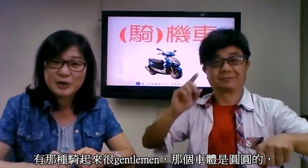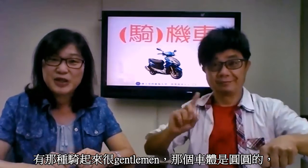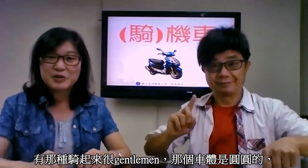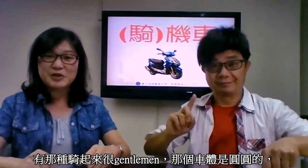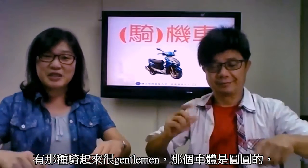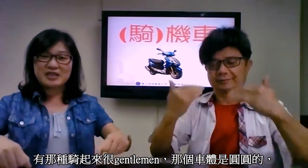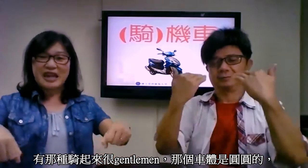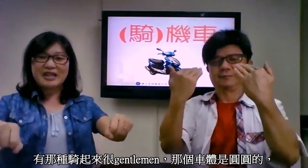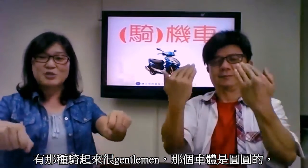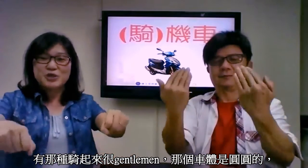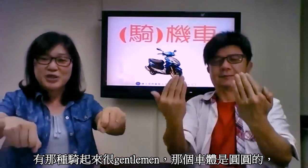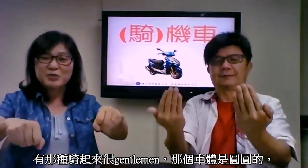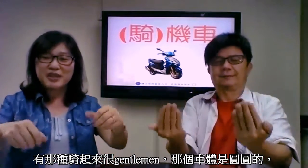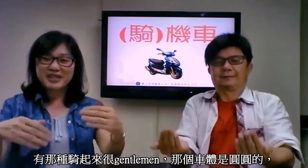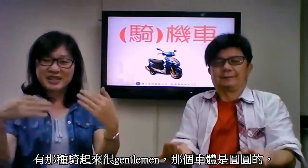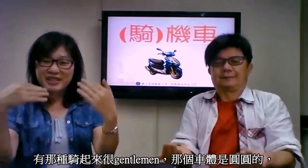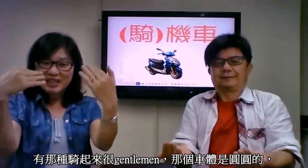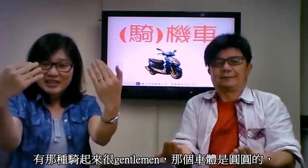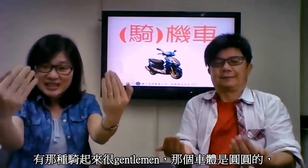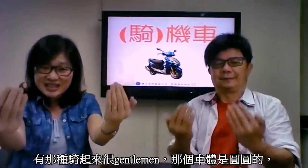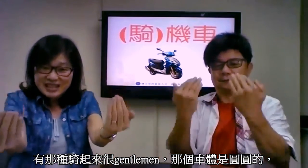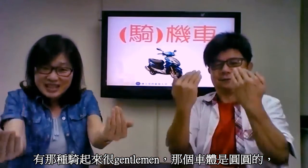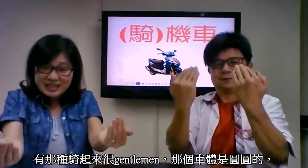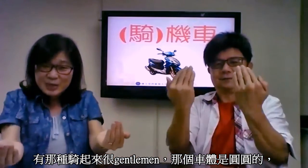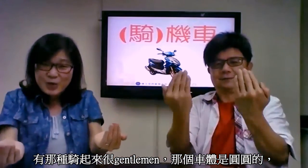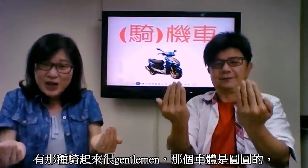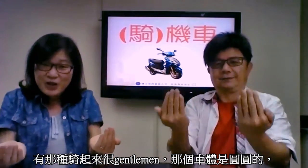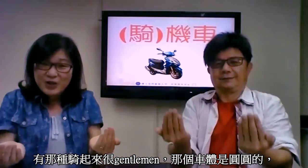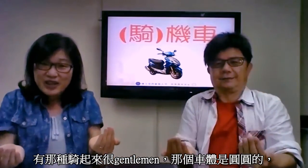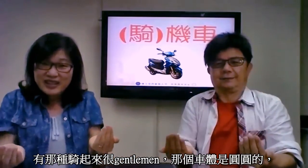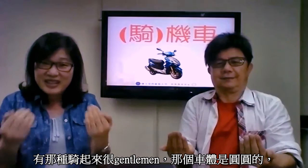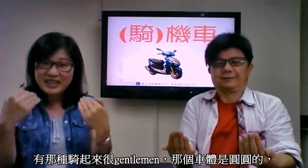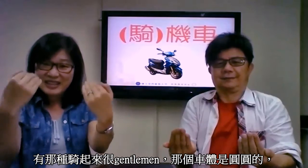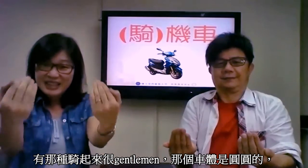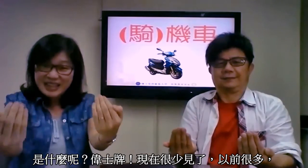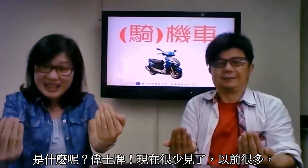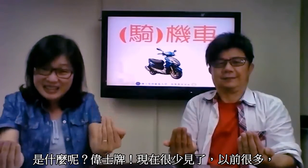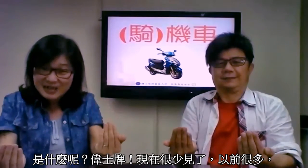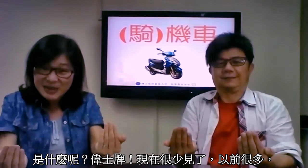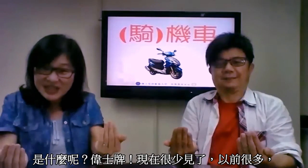有那种骑起来很 gentleman 的，那个车体是圆圆的，是什么